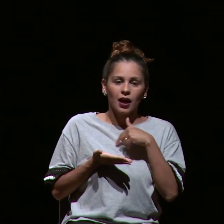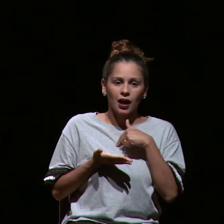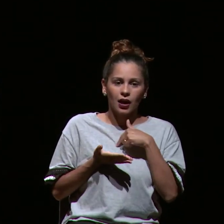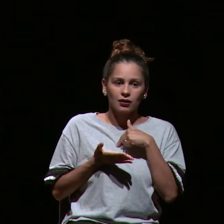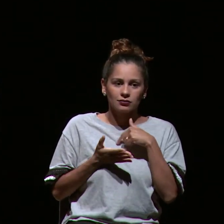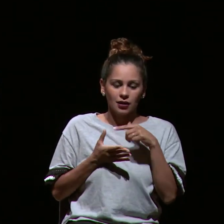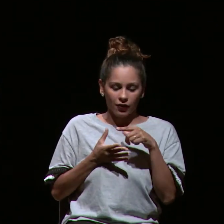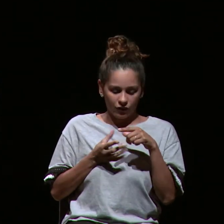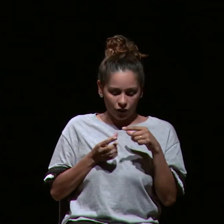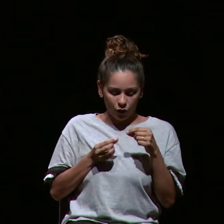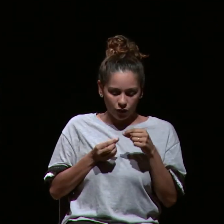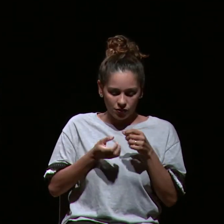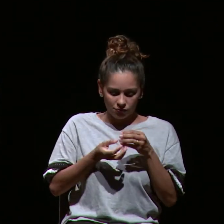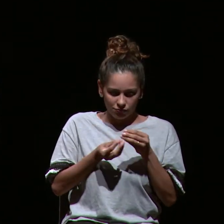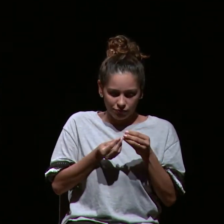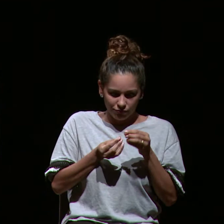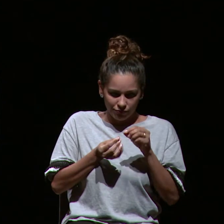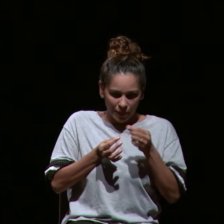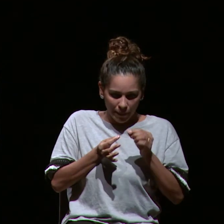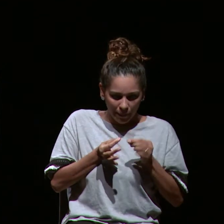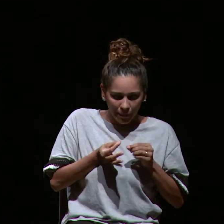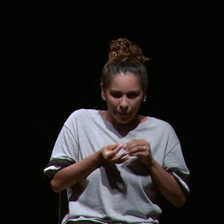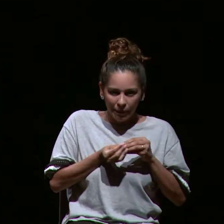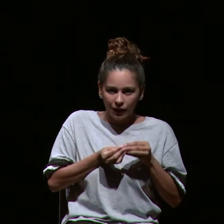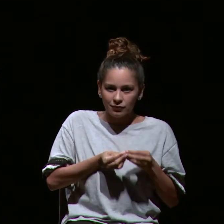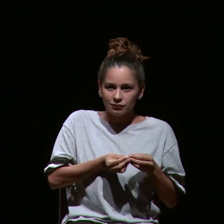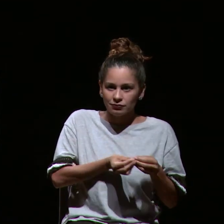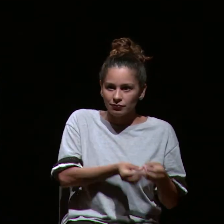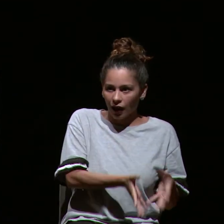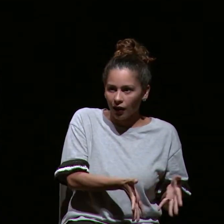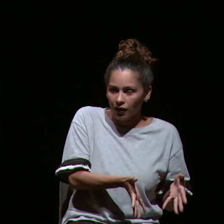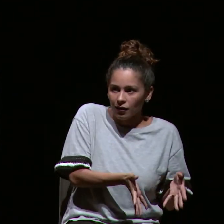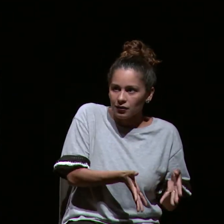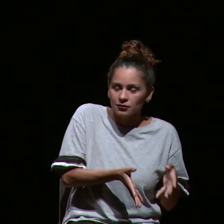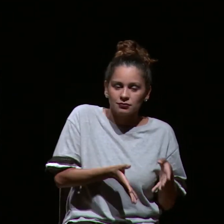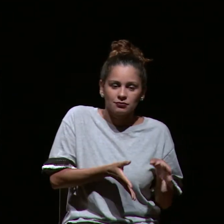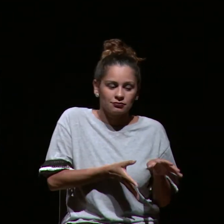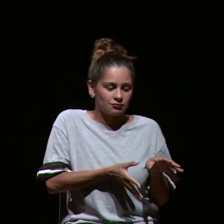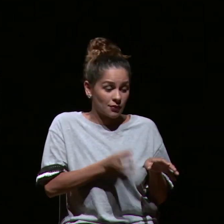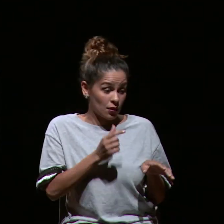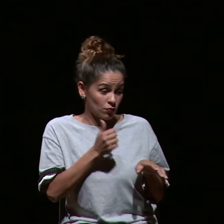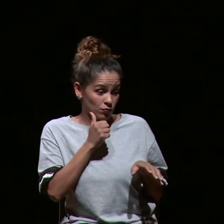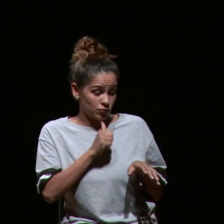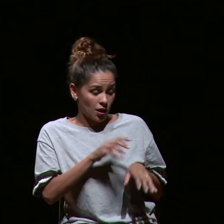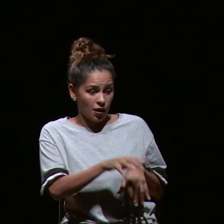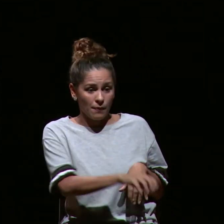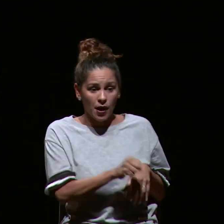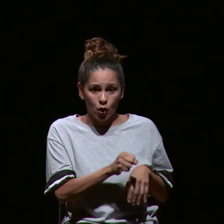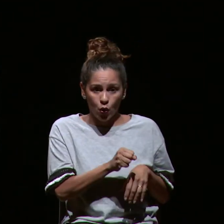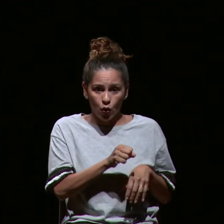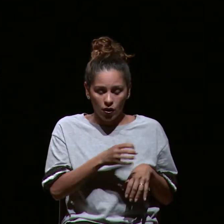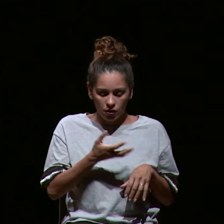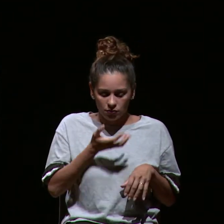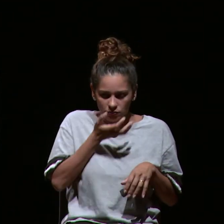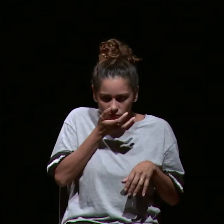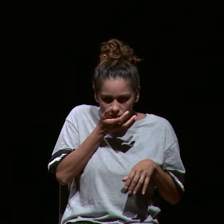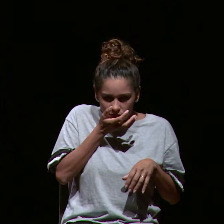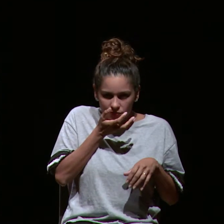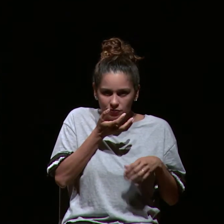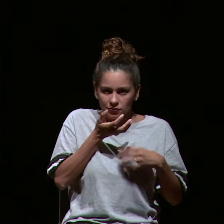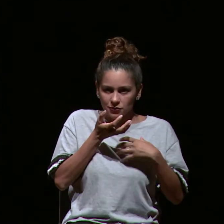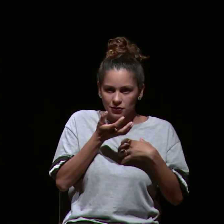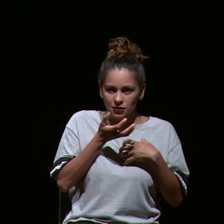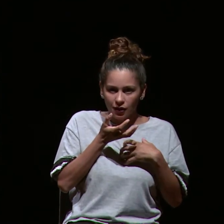a porção de pedacinhos no chão. Ela me tomou as mãos e as cheirou. Pegando os pedacinhos, eles pareciam um montão, um matagal,